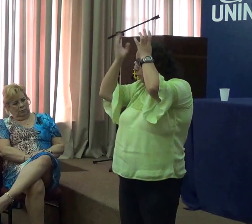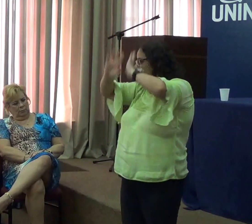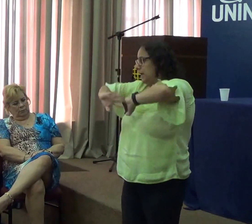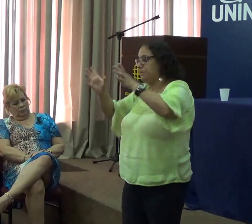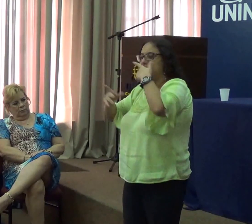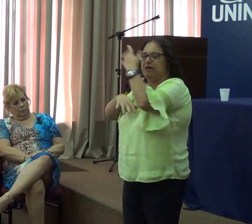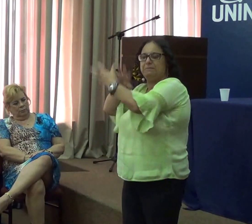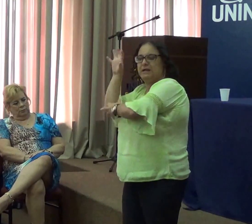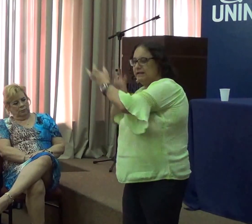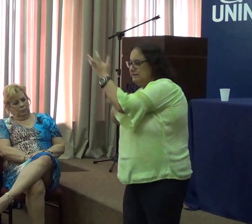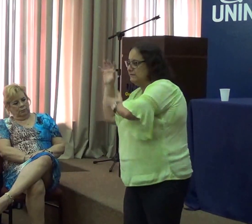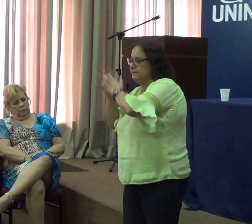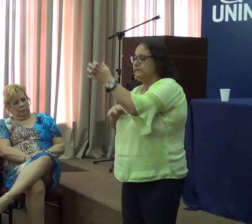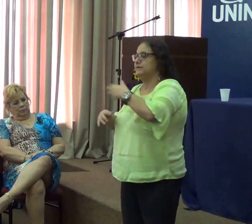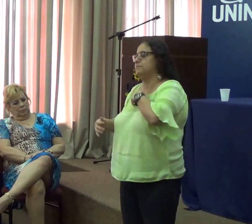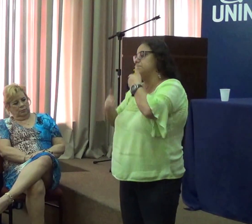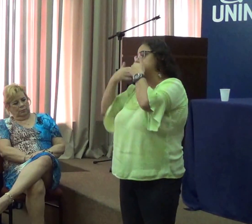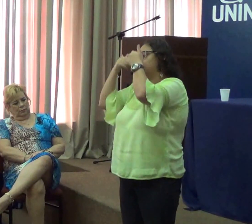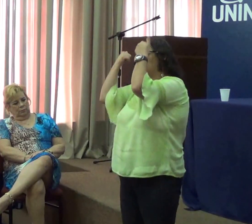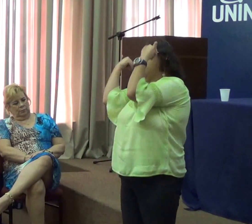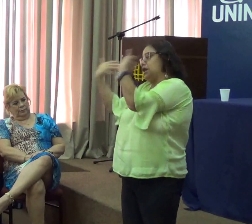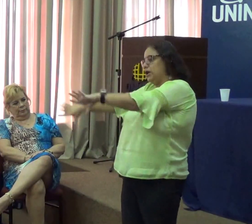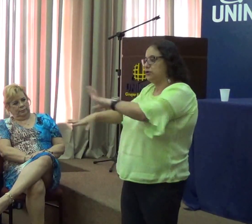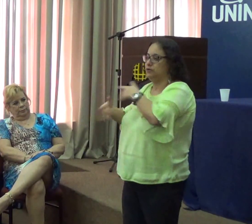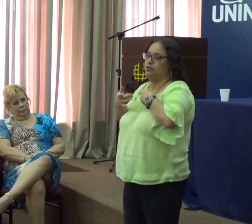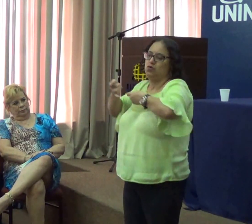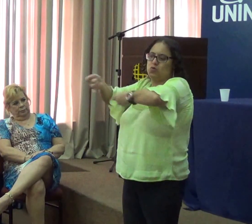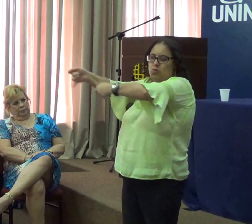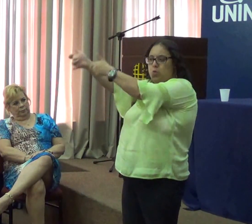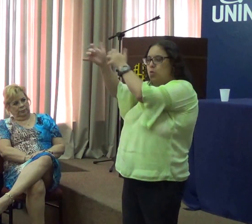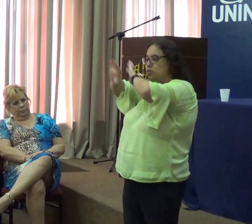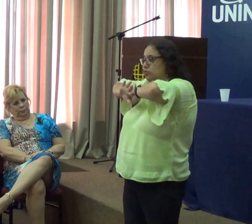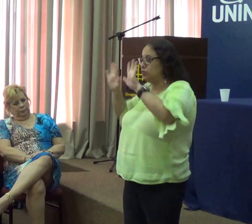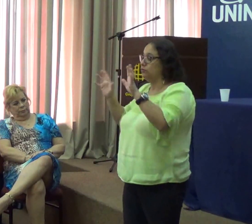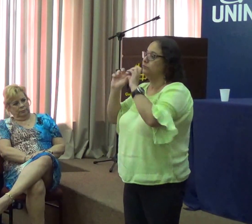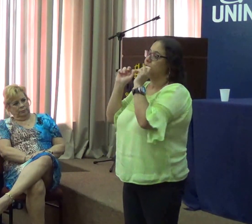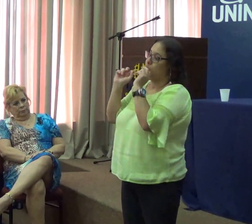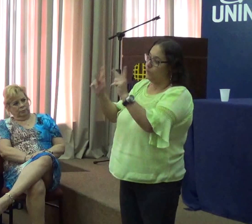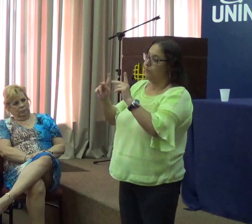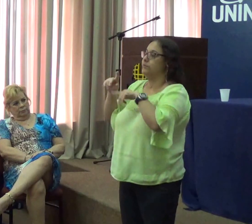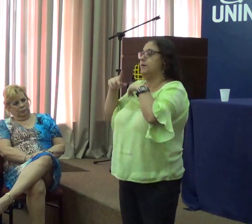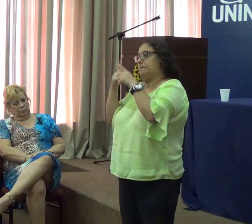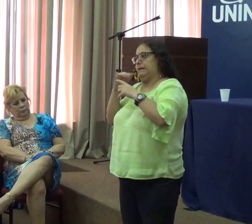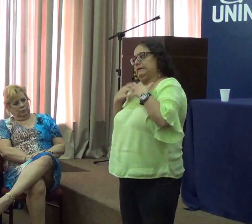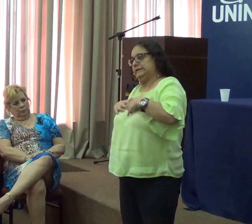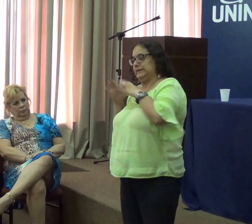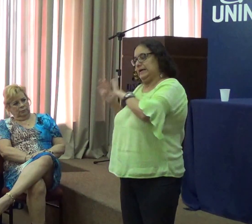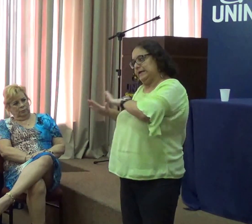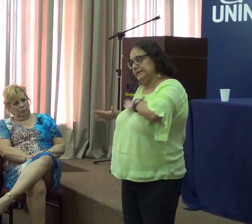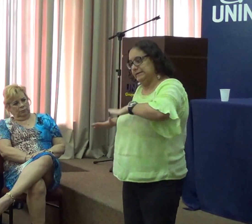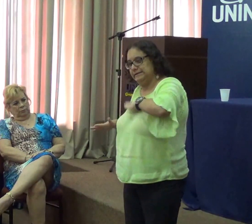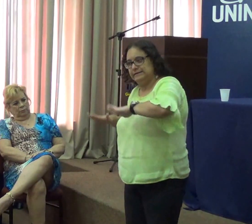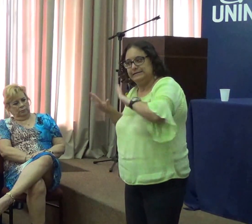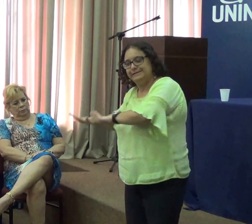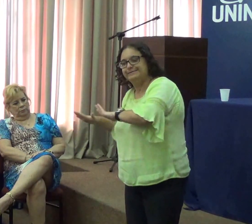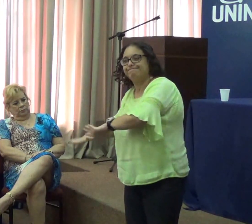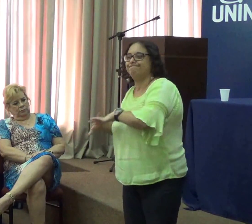em libras em língua de sinais então ele sempre briga ele se abstinta pelos